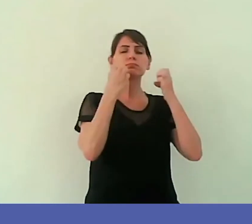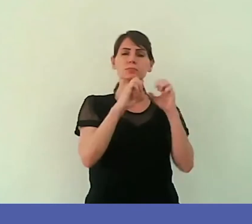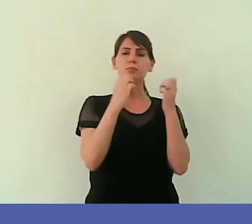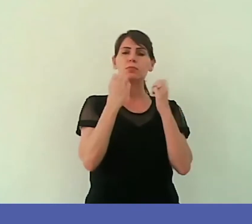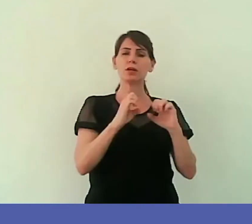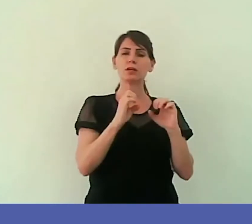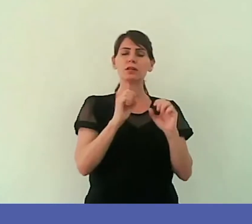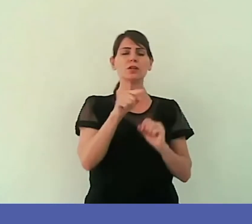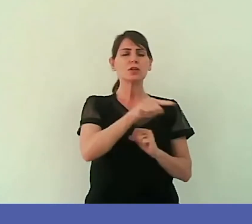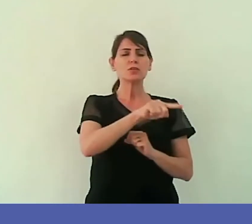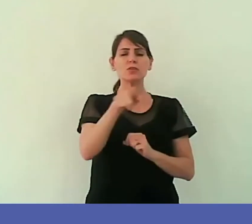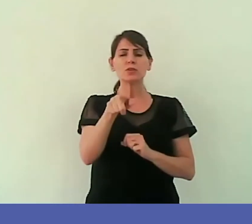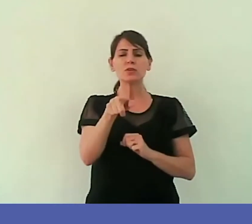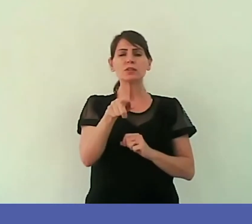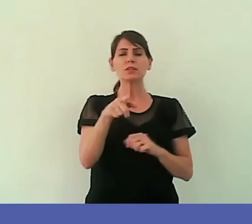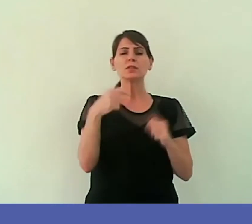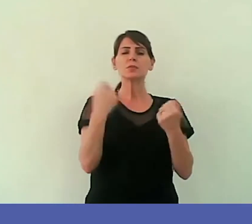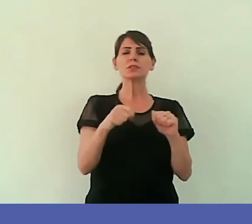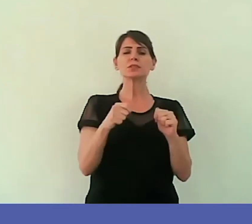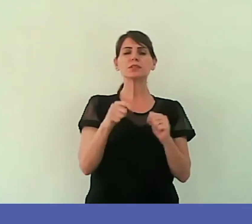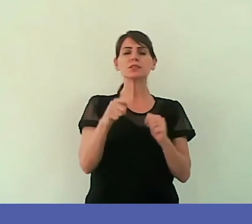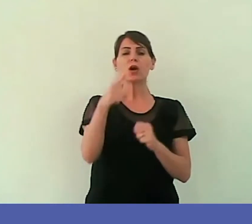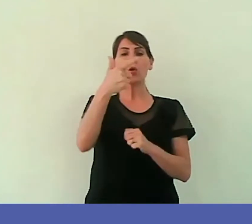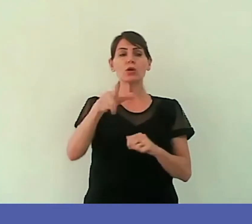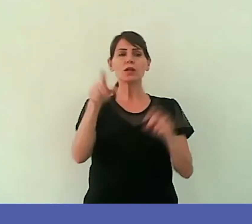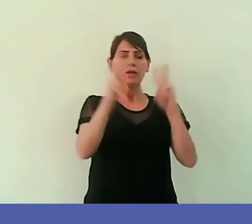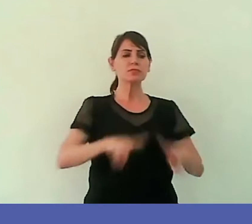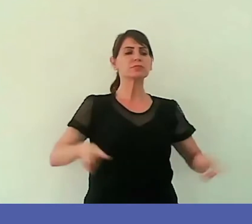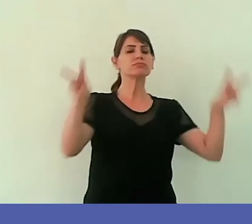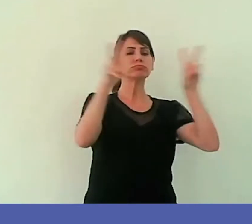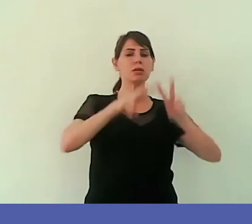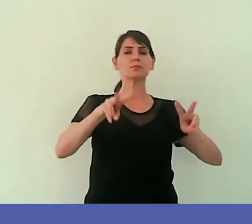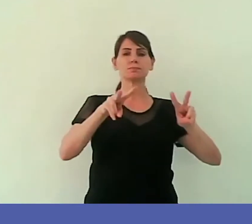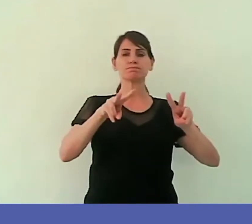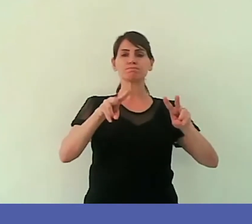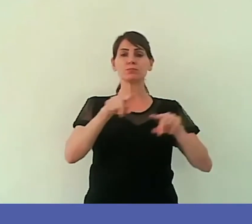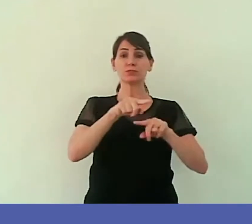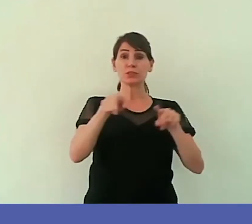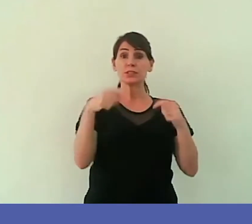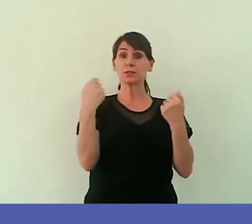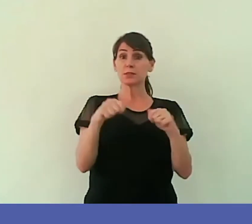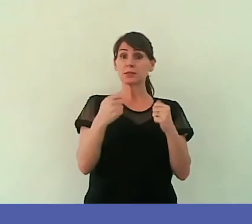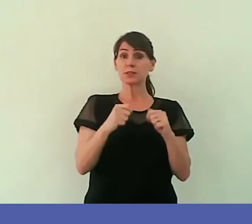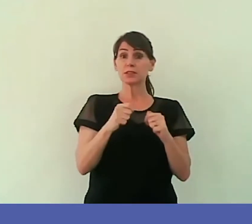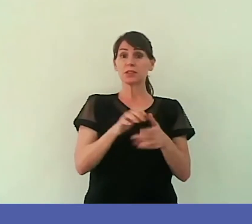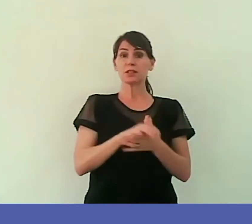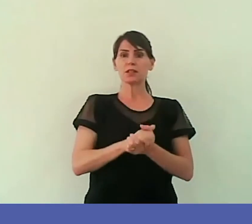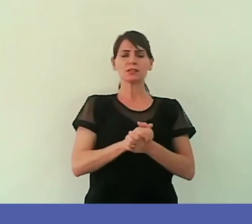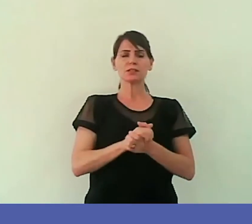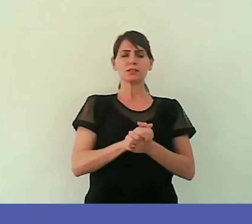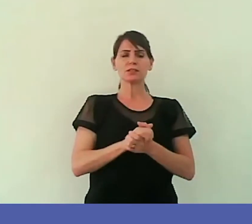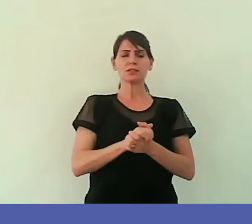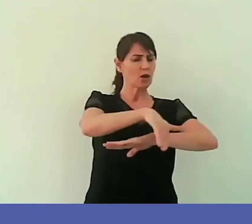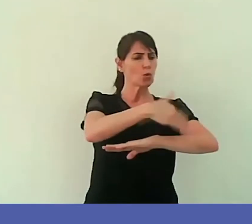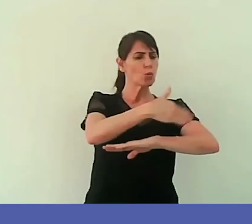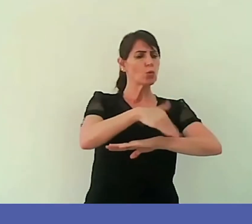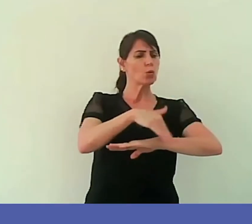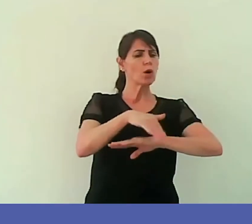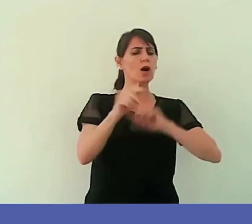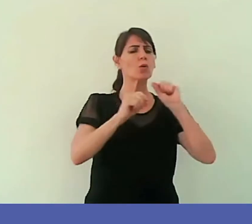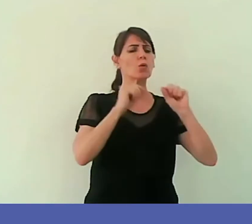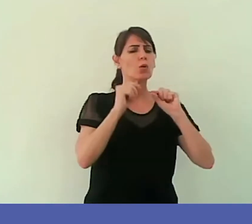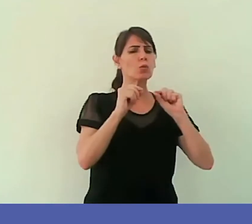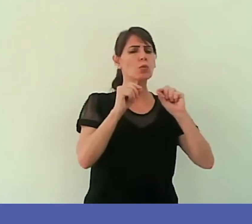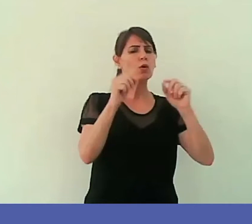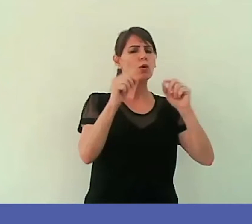vocês precisam agora ter uma outra visão. Vocês estarão indo nas ruas para